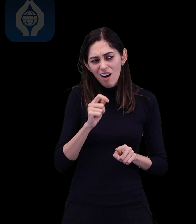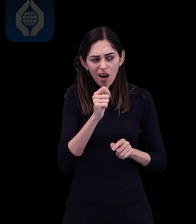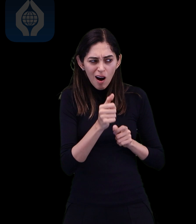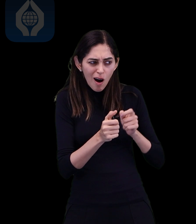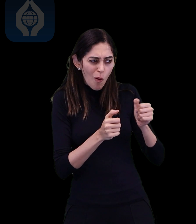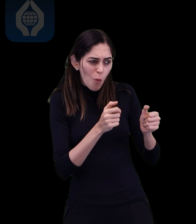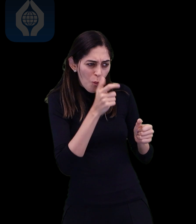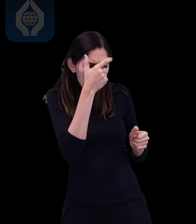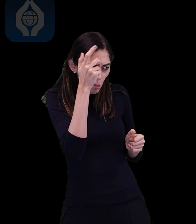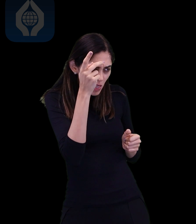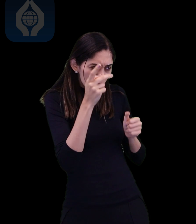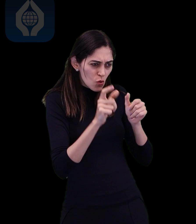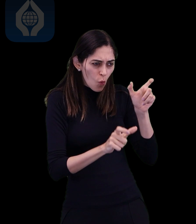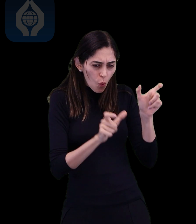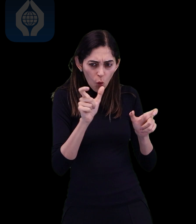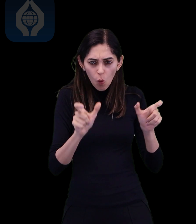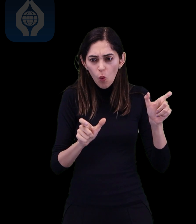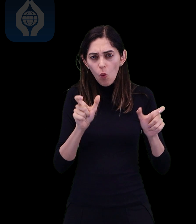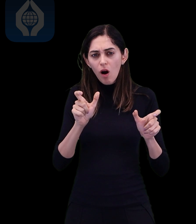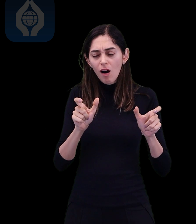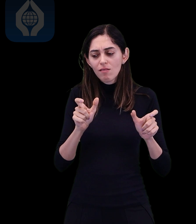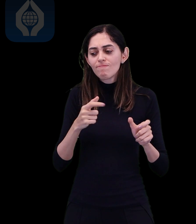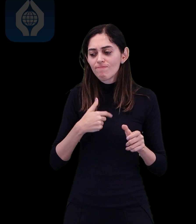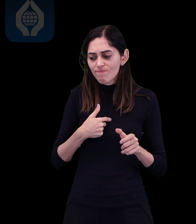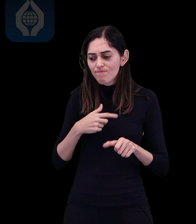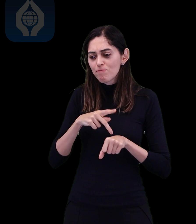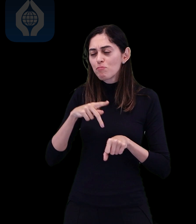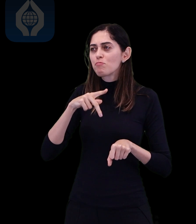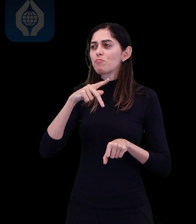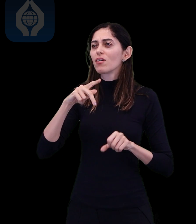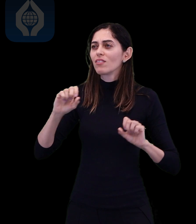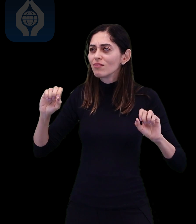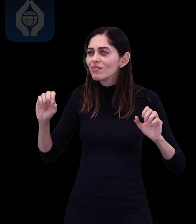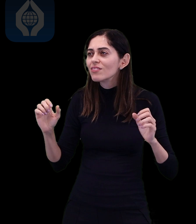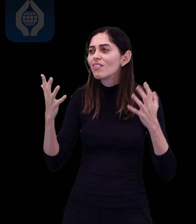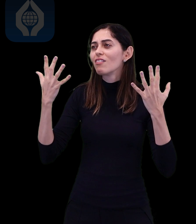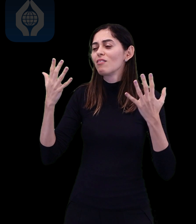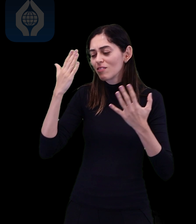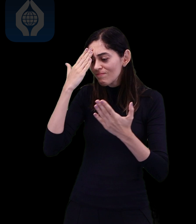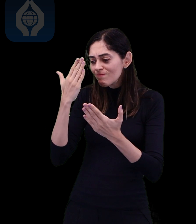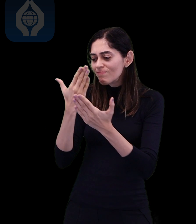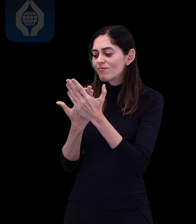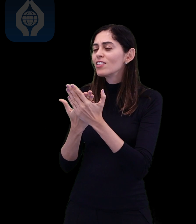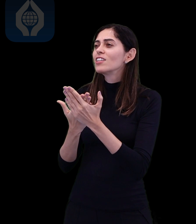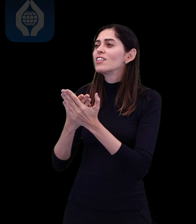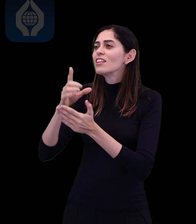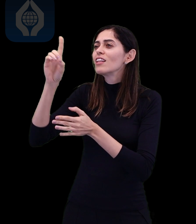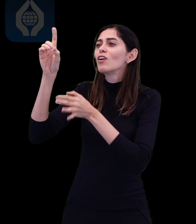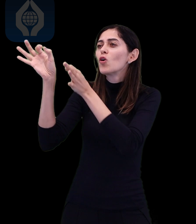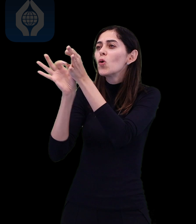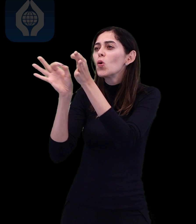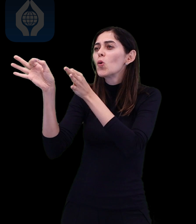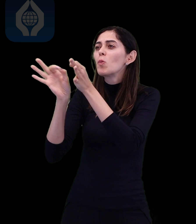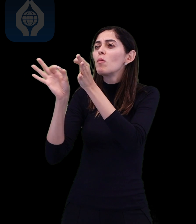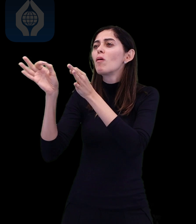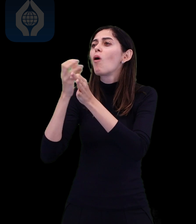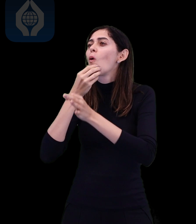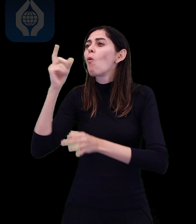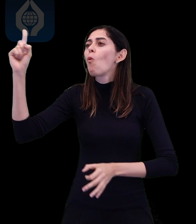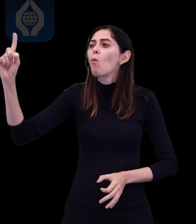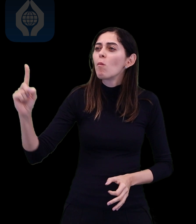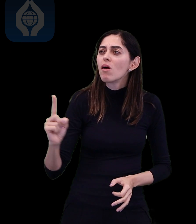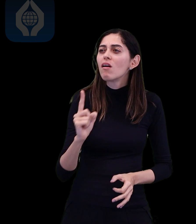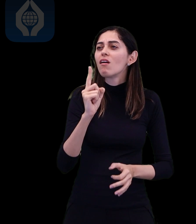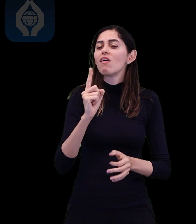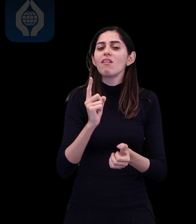Mas havia alguns que guardavam a Páscoa porque Deus tinha ordenado, porque criam em Deus e confiavam que ele